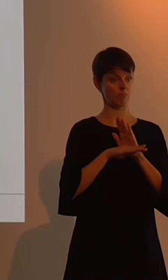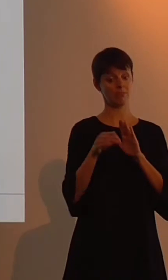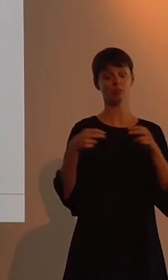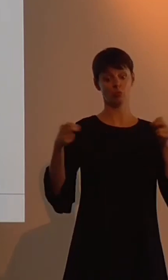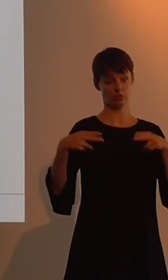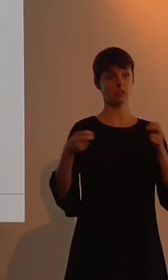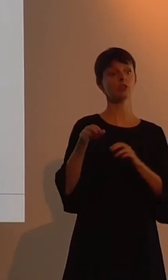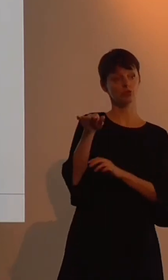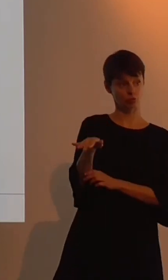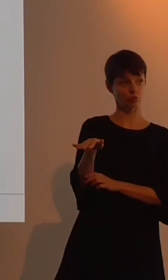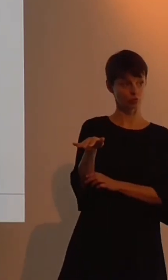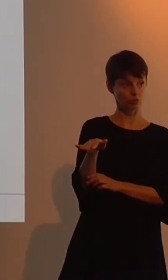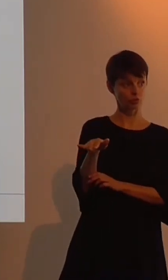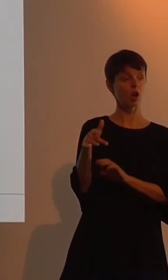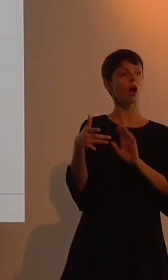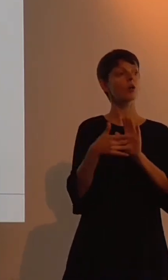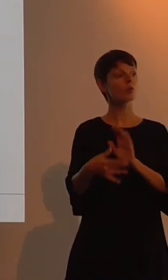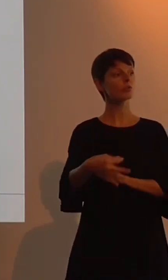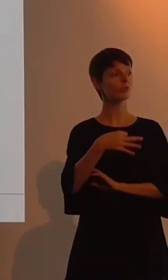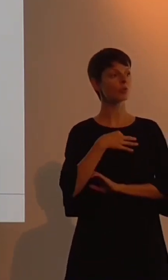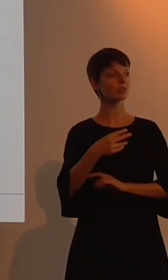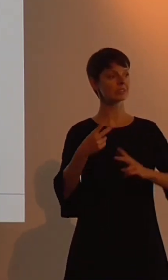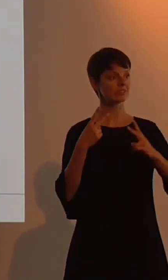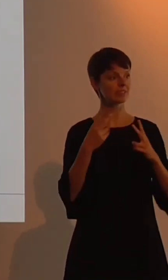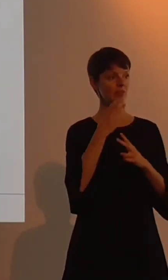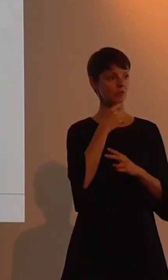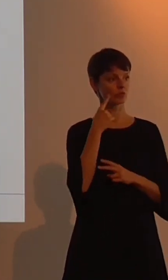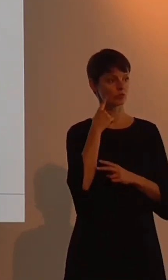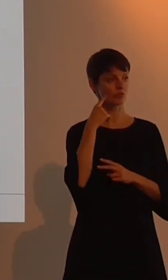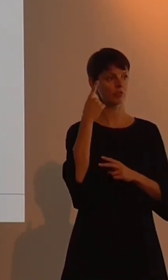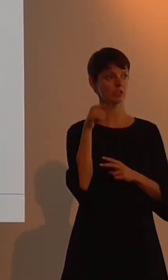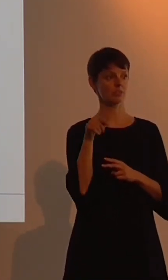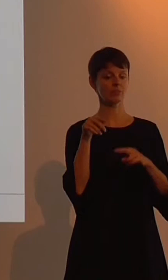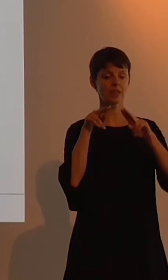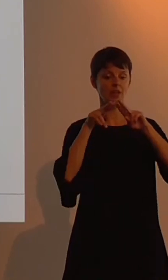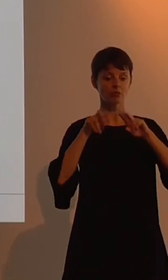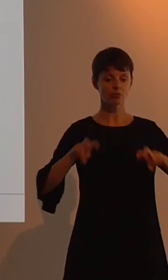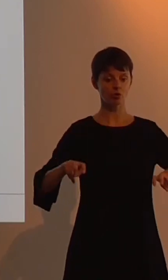so inklusiv, weil es für uns wichtig ist, zu wissen, dass ich vielleicht wieder so einen